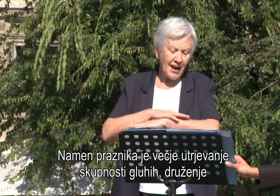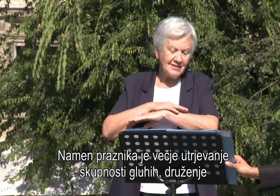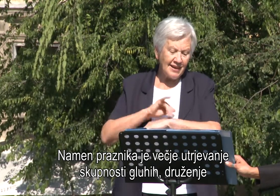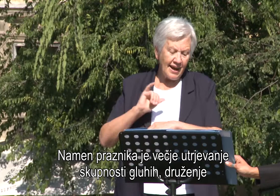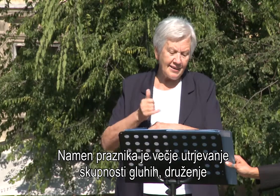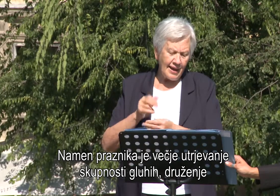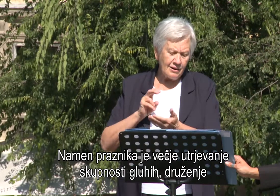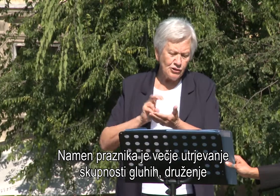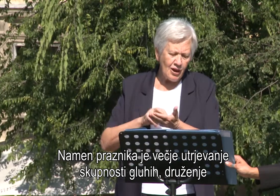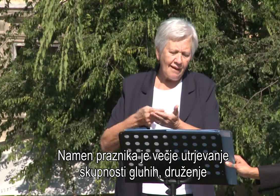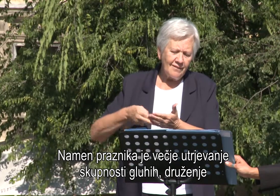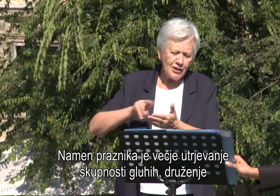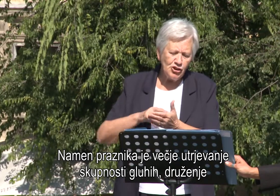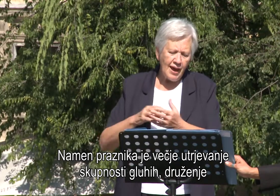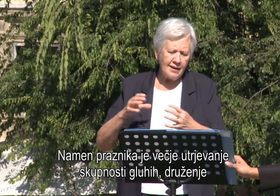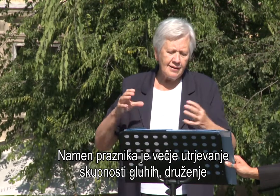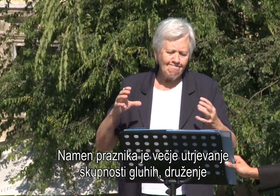Namen praznika je še večje